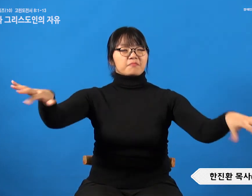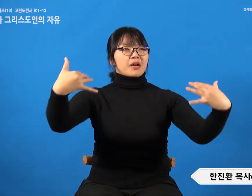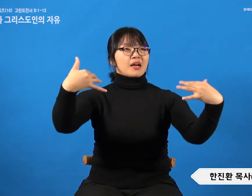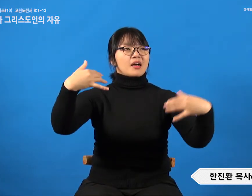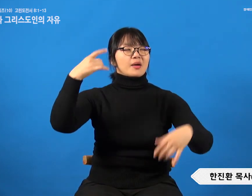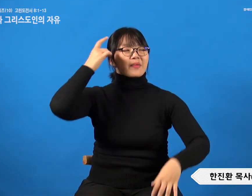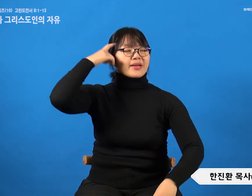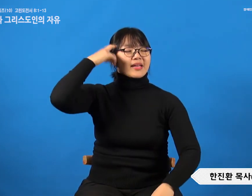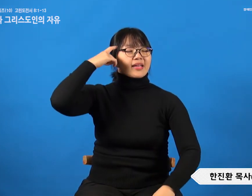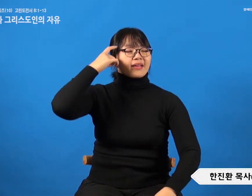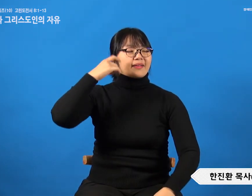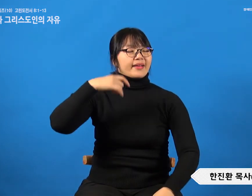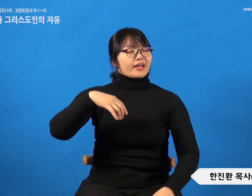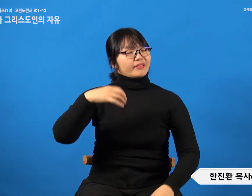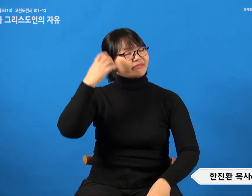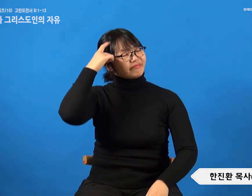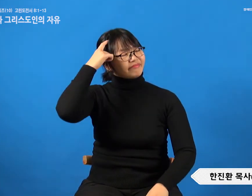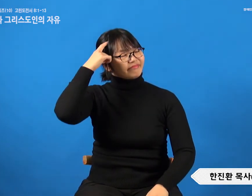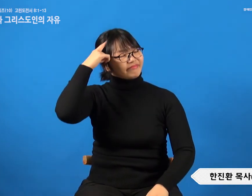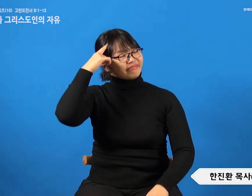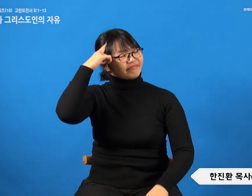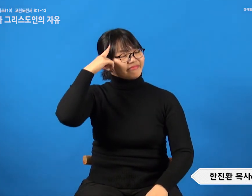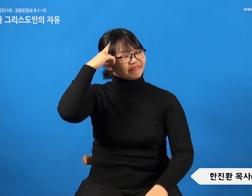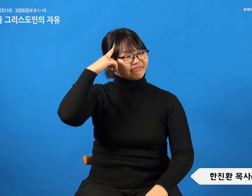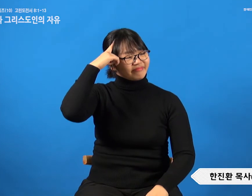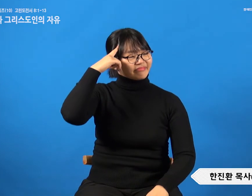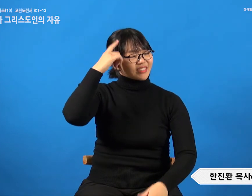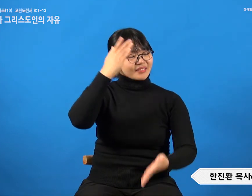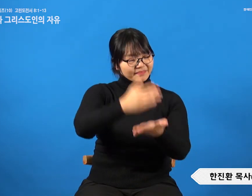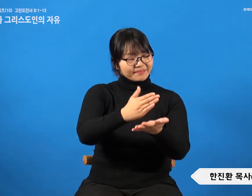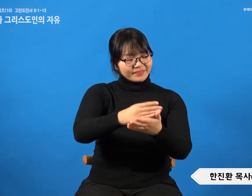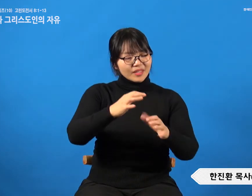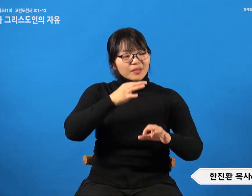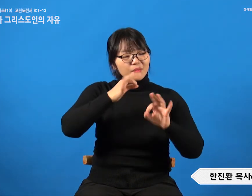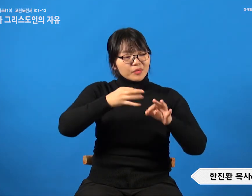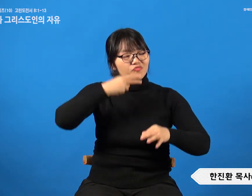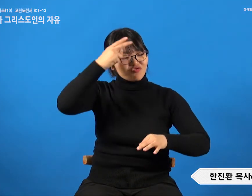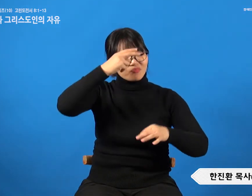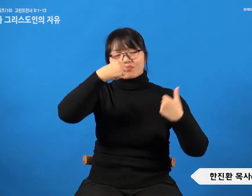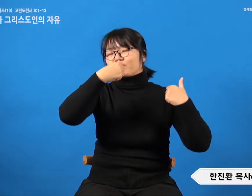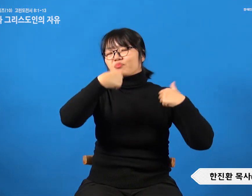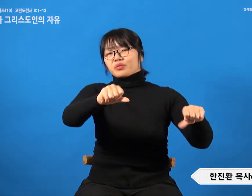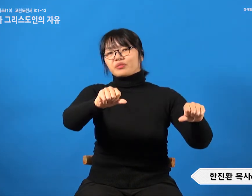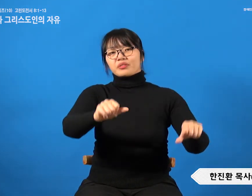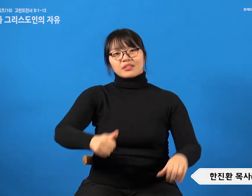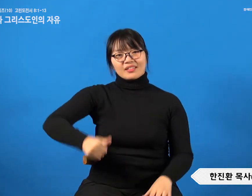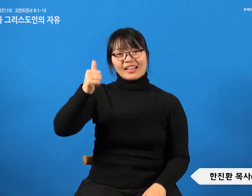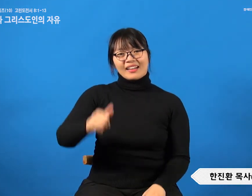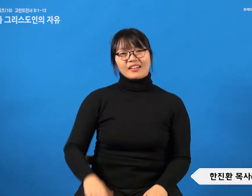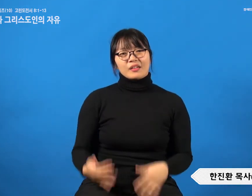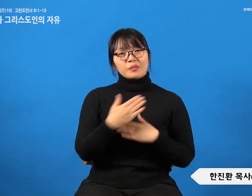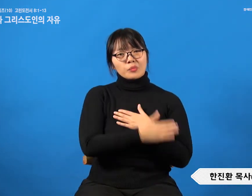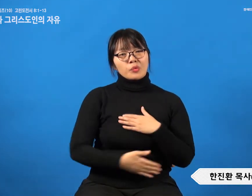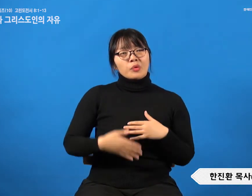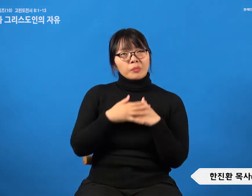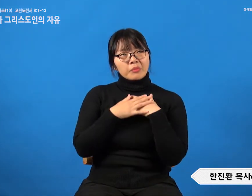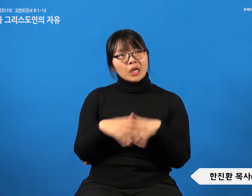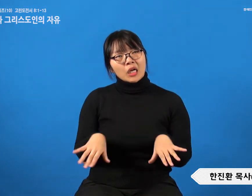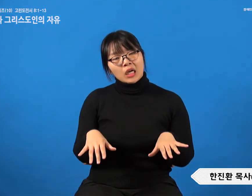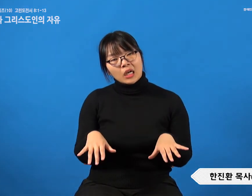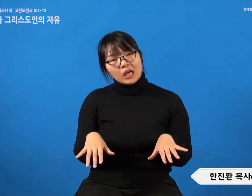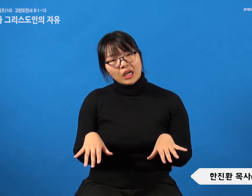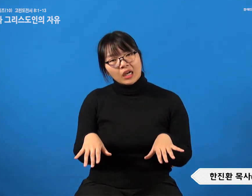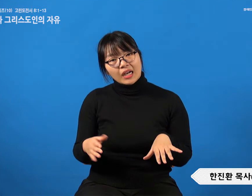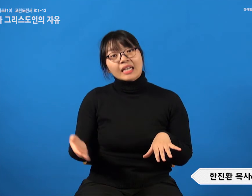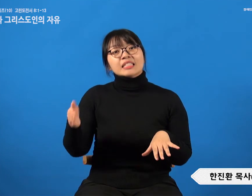신경이 쓰이고 그러기 때문에 아예 처음부터 나는 안 마시겠다 하는 것이 좋습니다. 몸 좀 피곤해도 그 와인